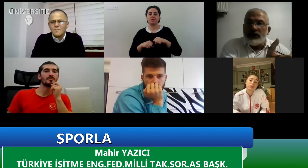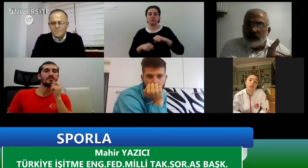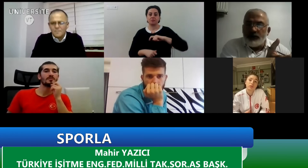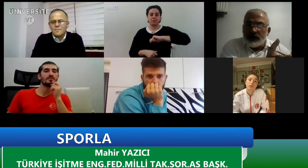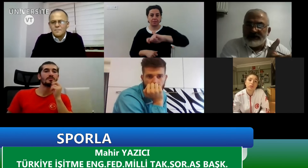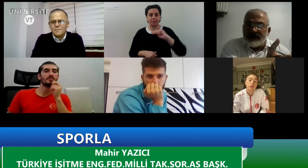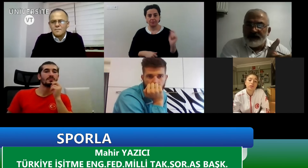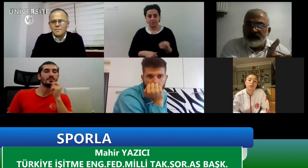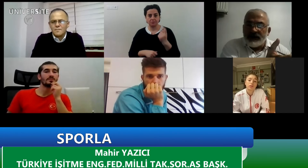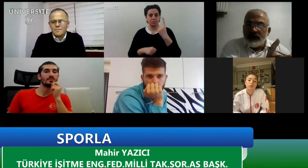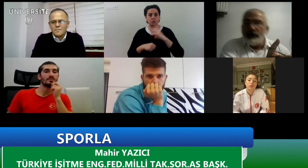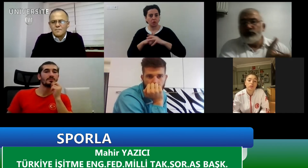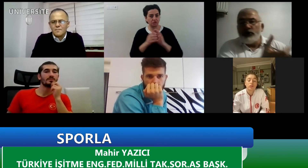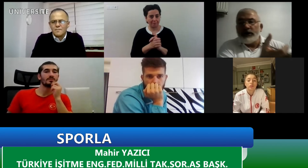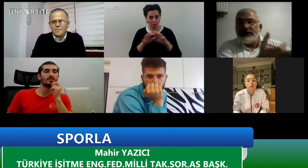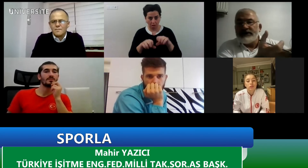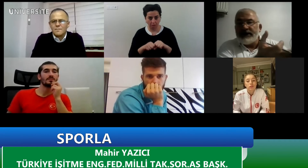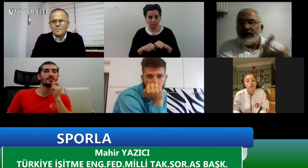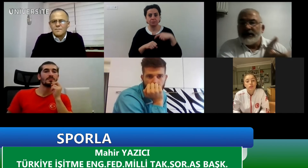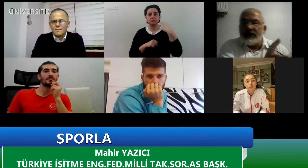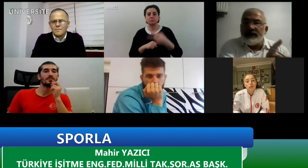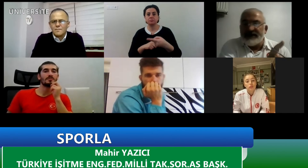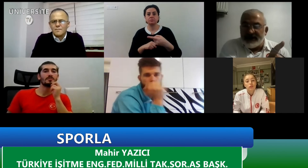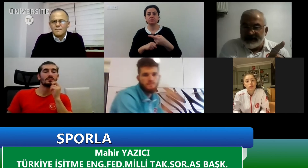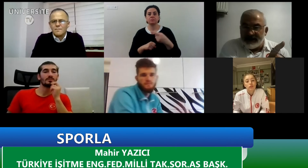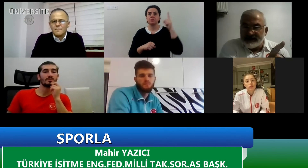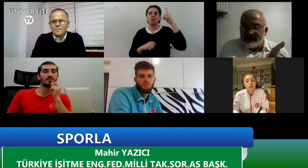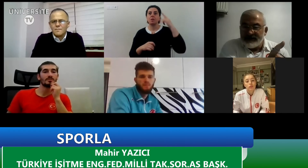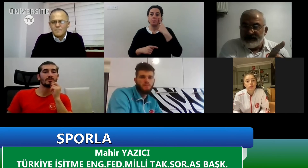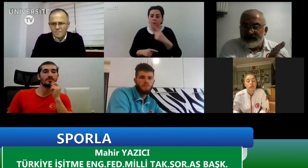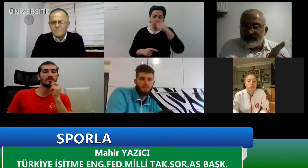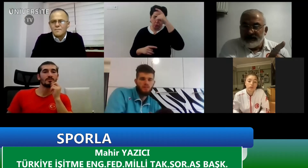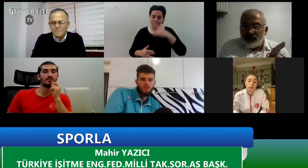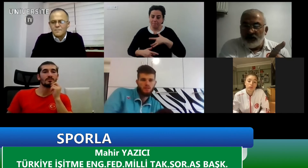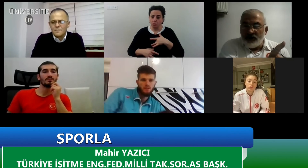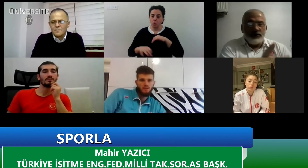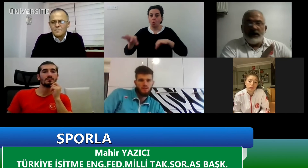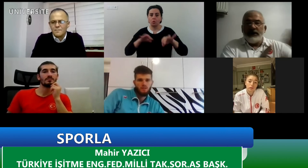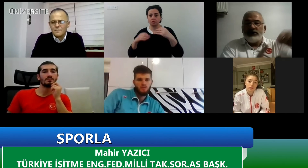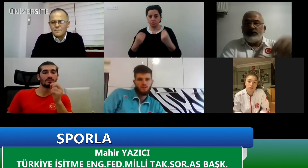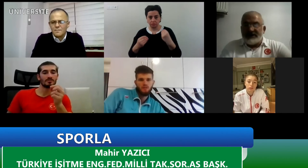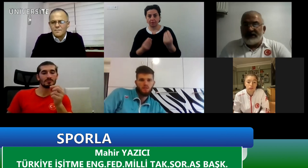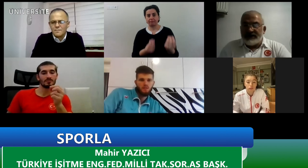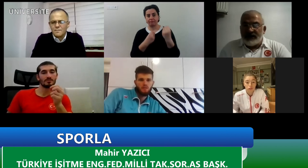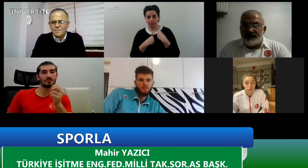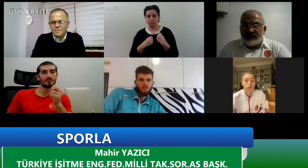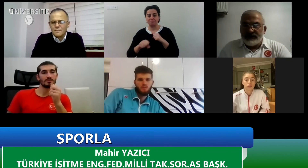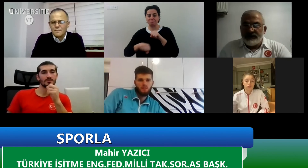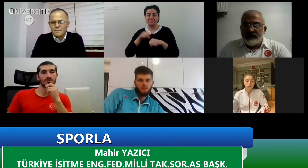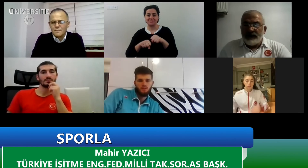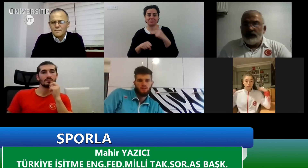dünya şampiyonası yaptık. Bir sonraki sene gene bize verdiler. Ondan sonra işte bisiklet